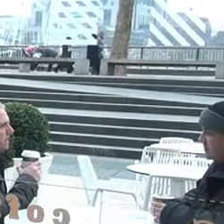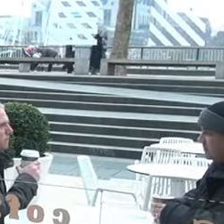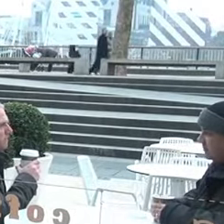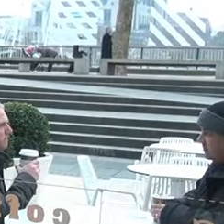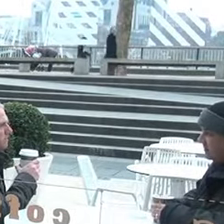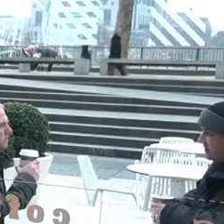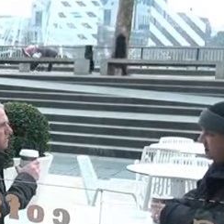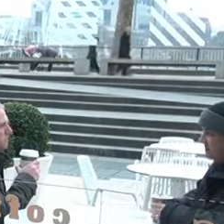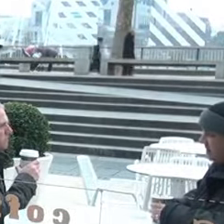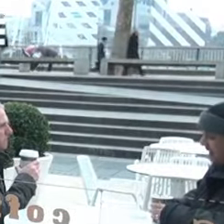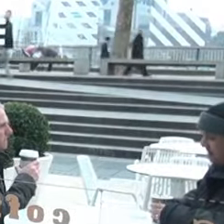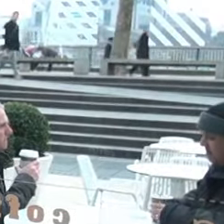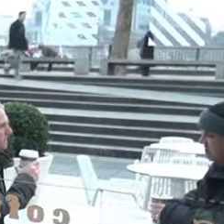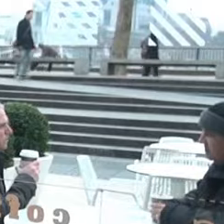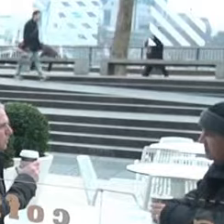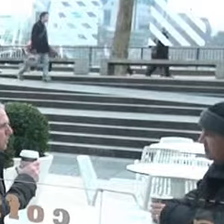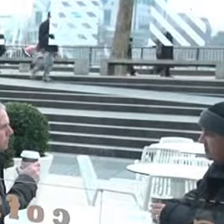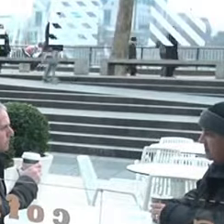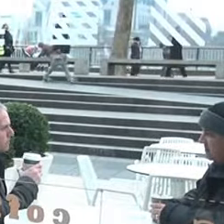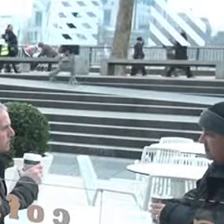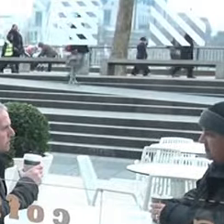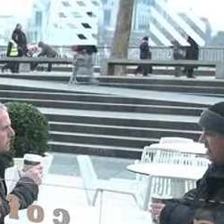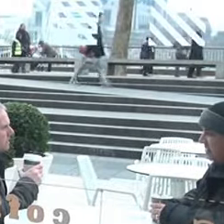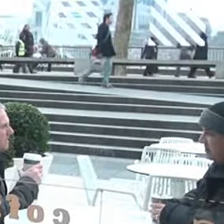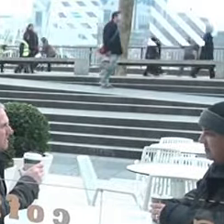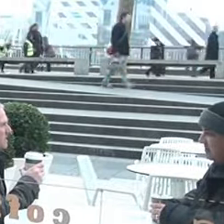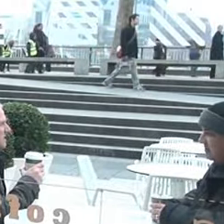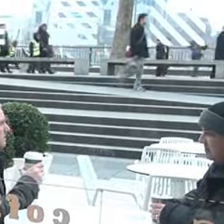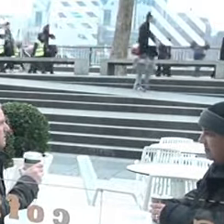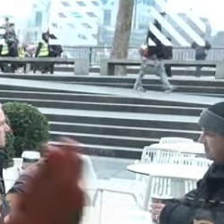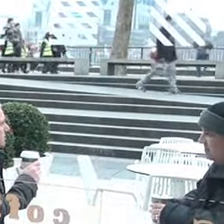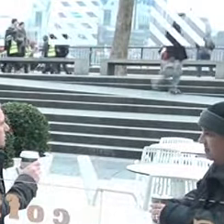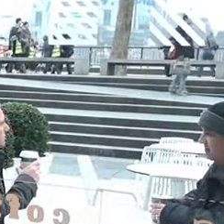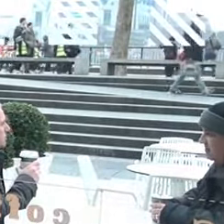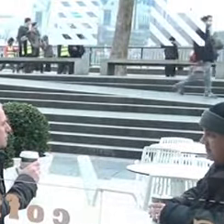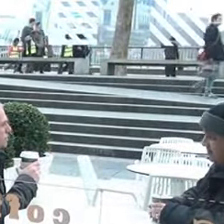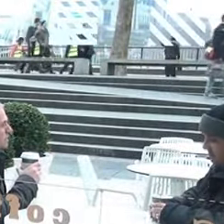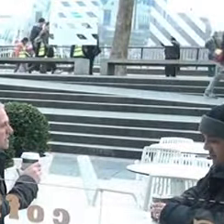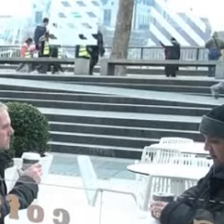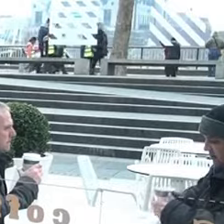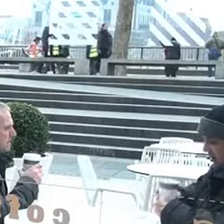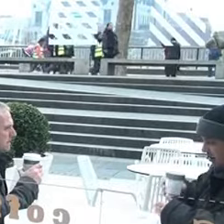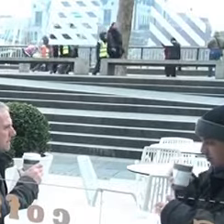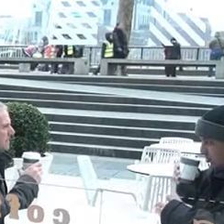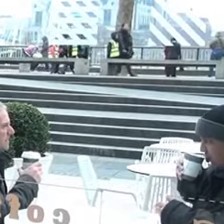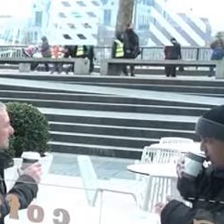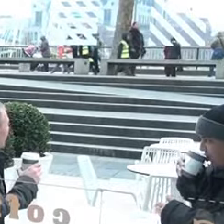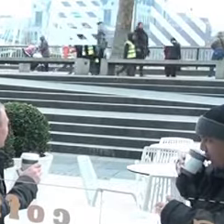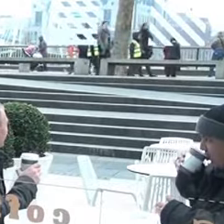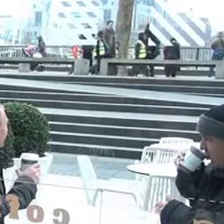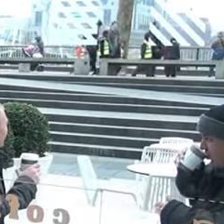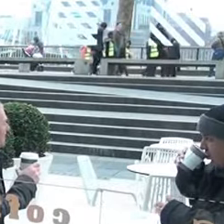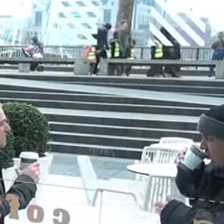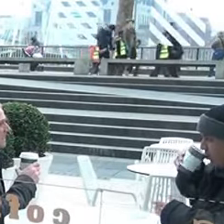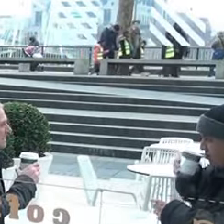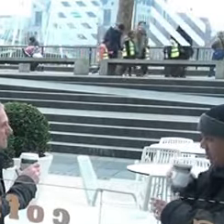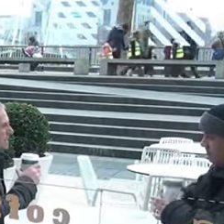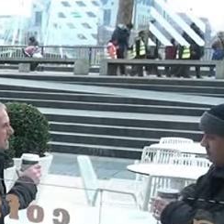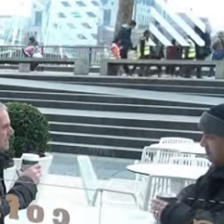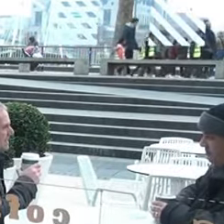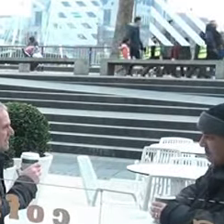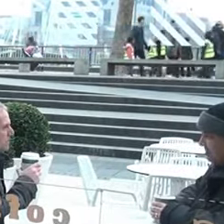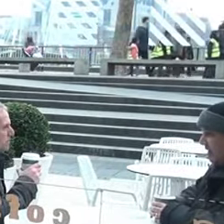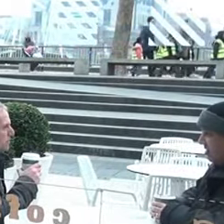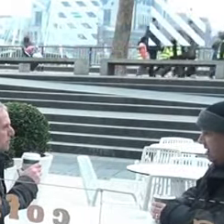tendo empresas voltaram a ter tudo novamente. Por quê? Porque elas têm na cabeça a rota para chegar ao sucesso. Essas pessoas não